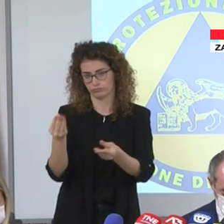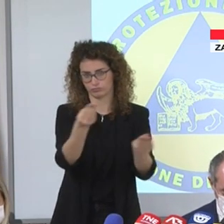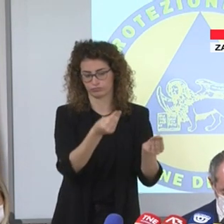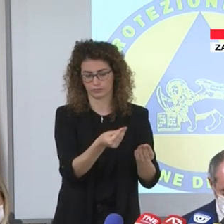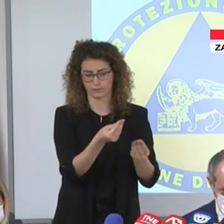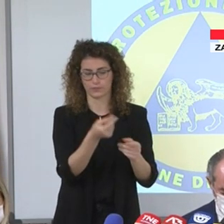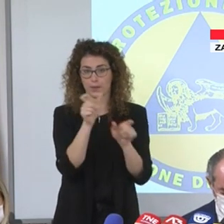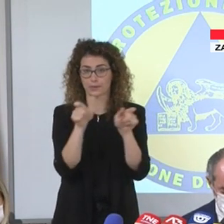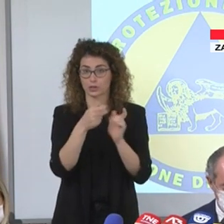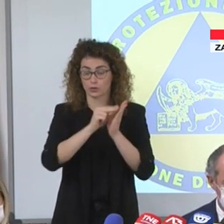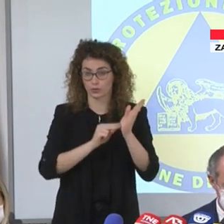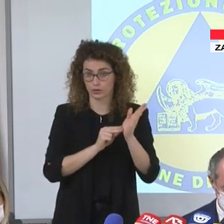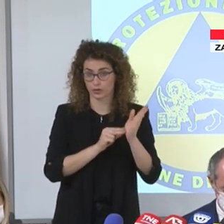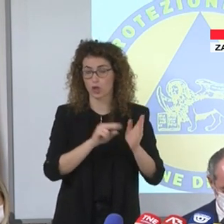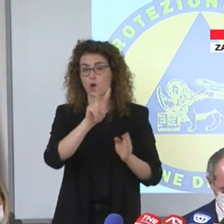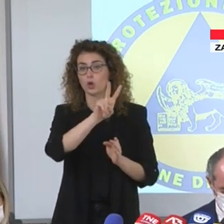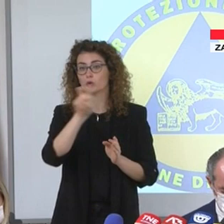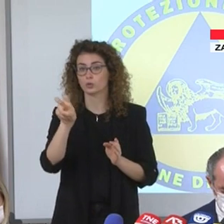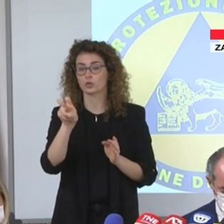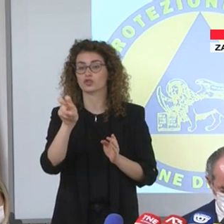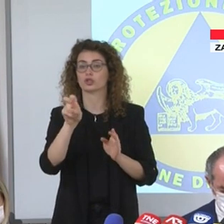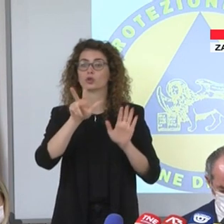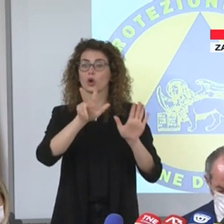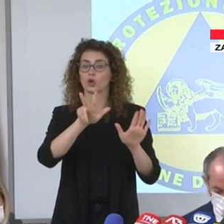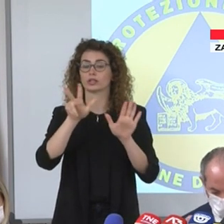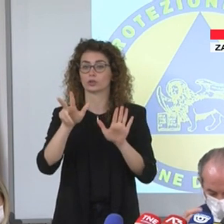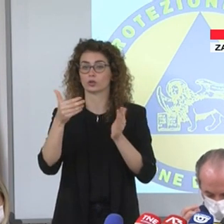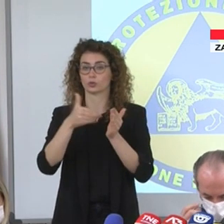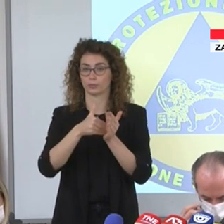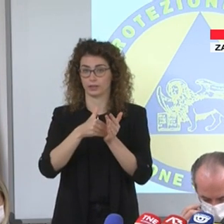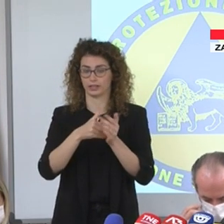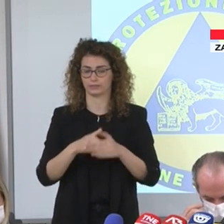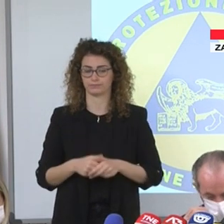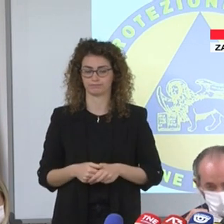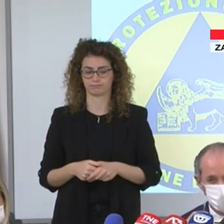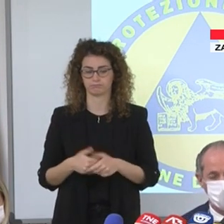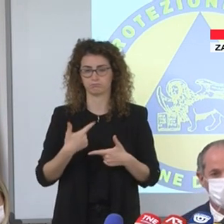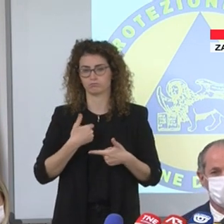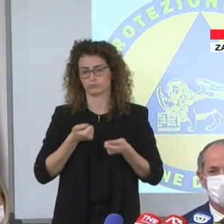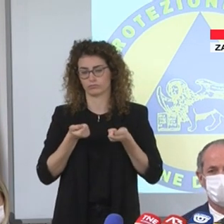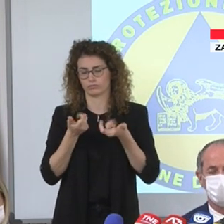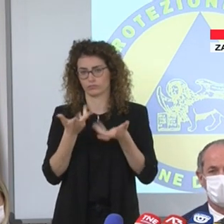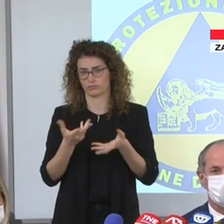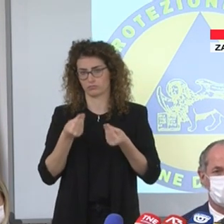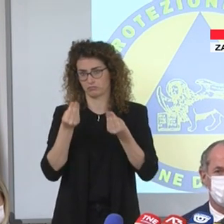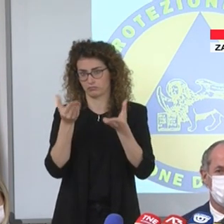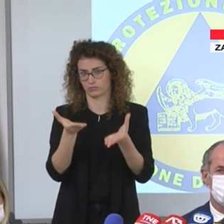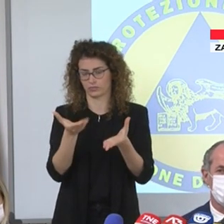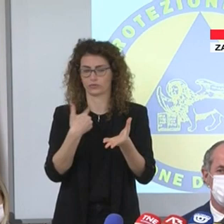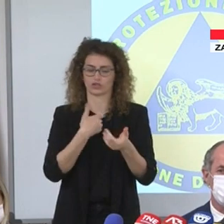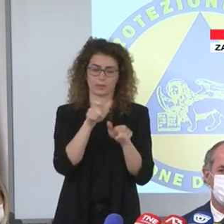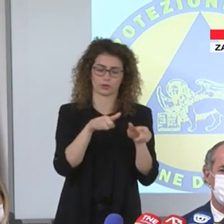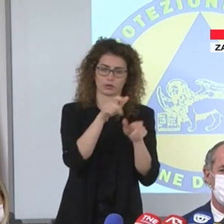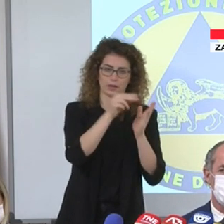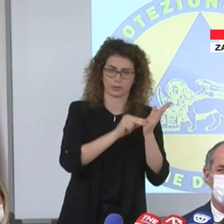Di prenotati ne abbiamo 288.000, quindi vi do già il dato, di fatto tra